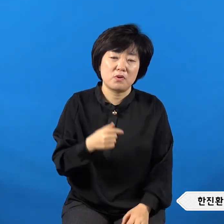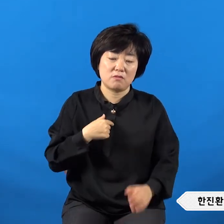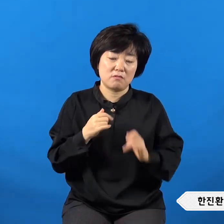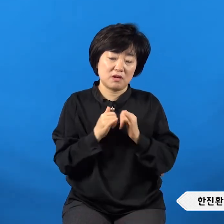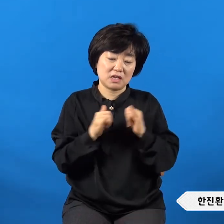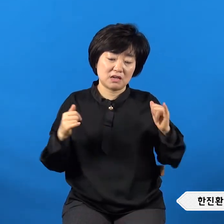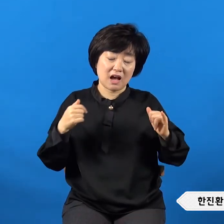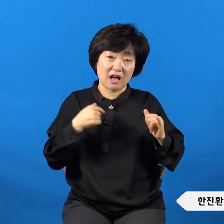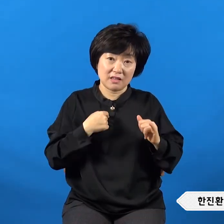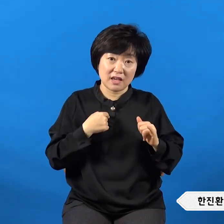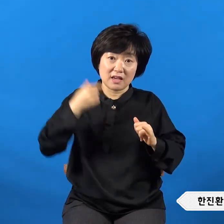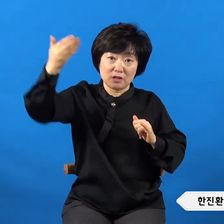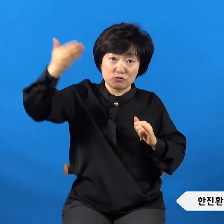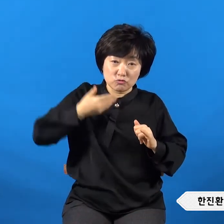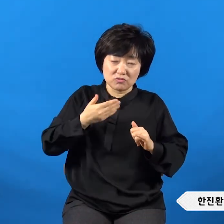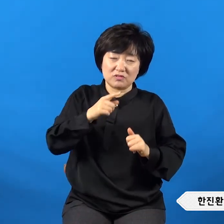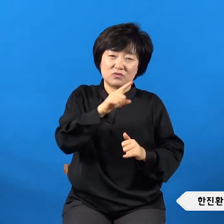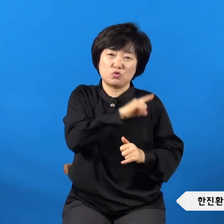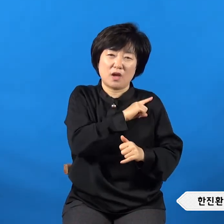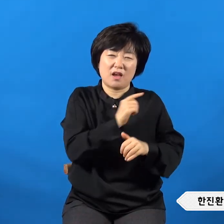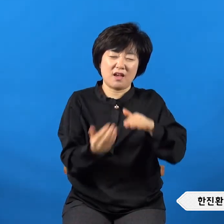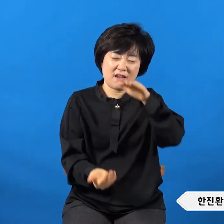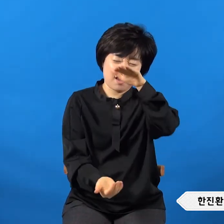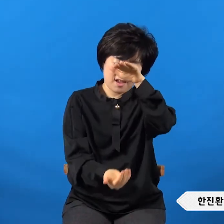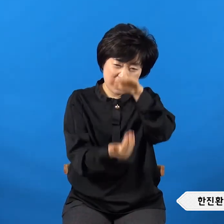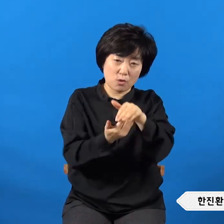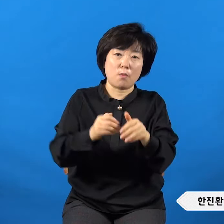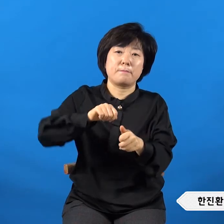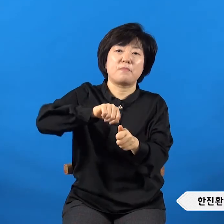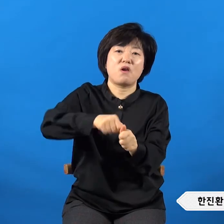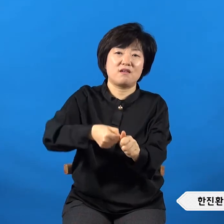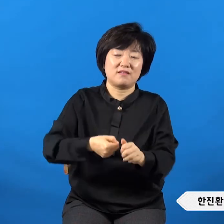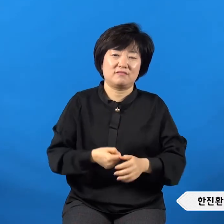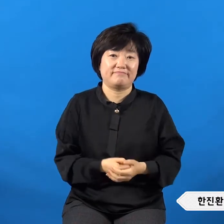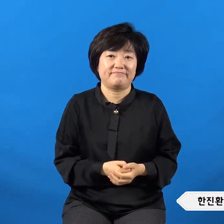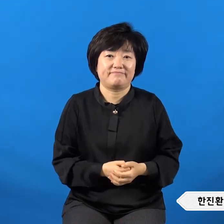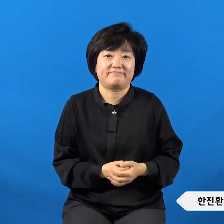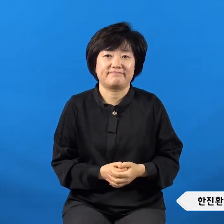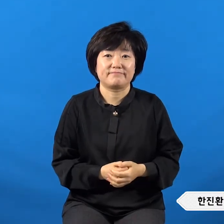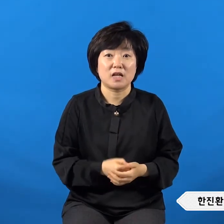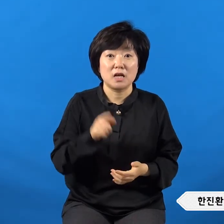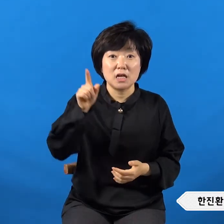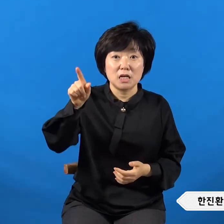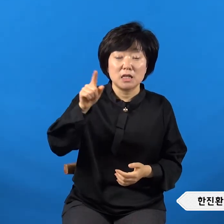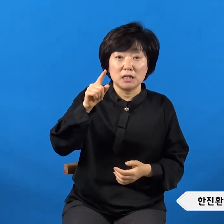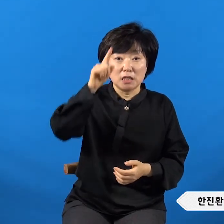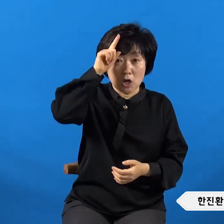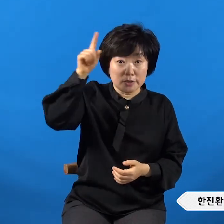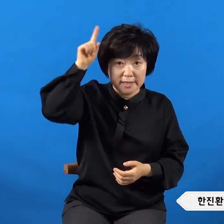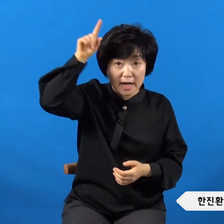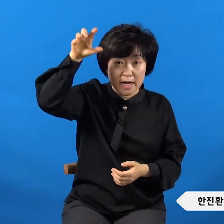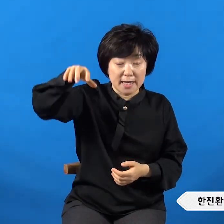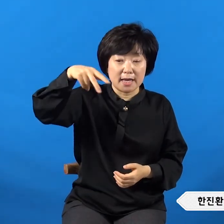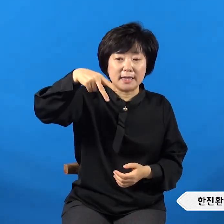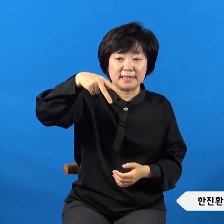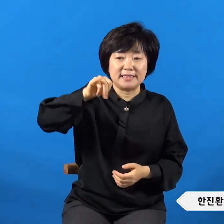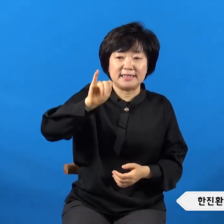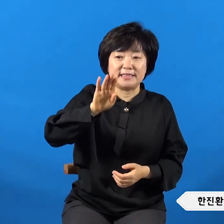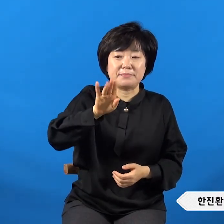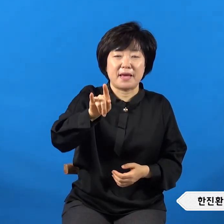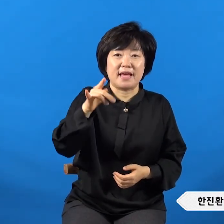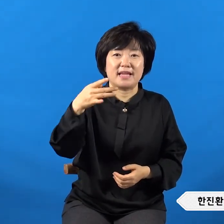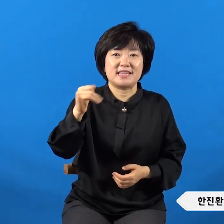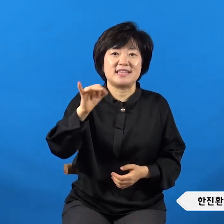내린 최고의 형벌이라는 말입니다. 소련 시절에 저 시베리아 정치범